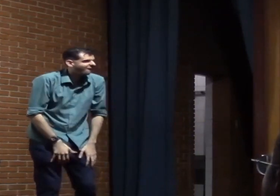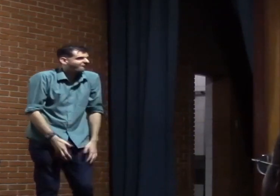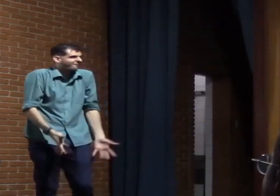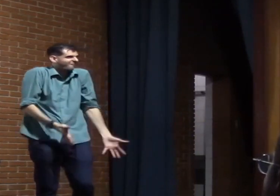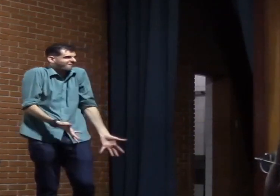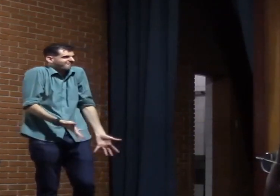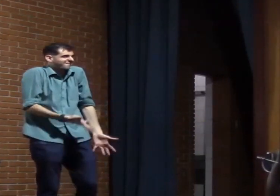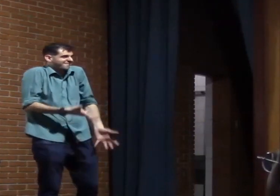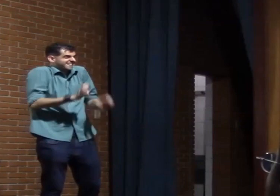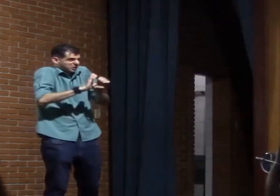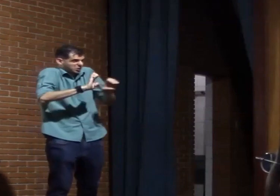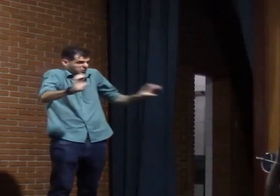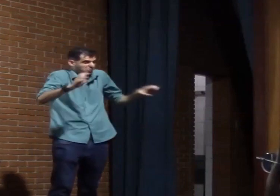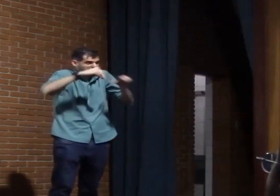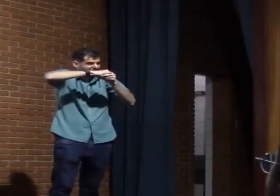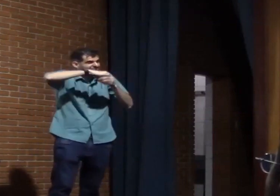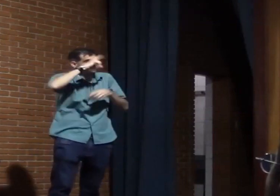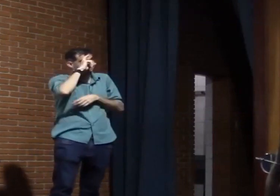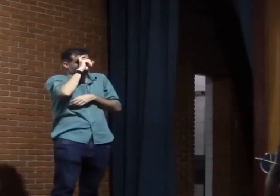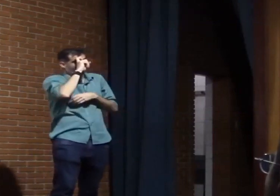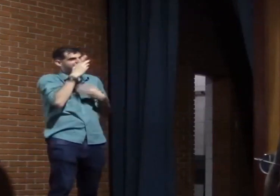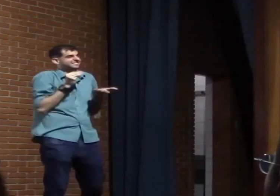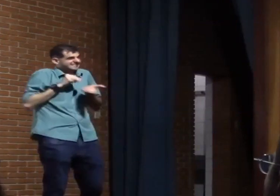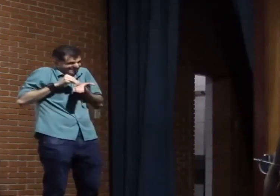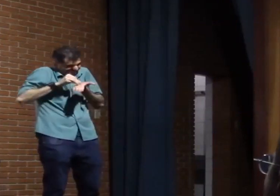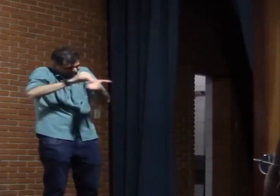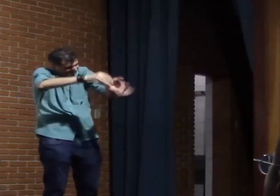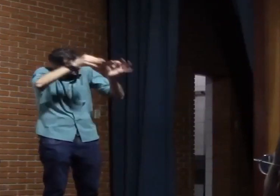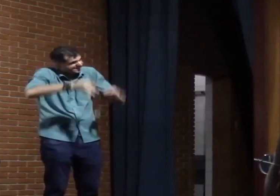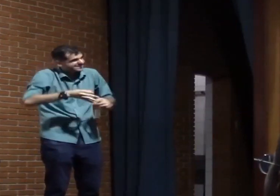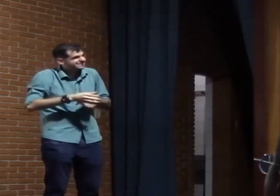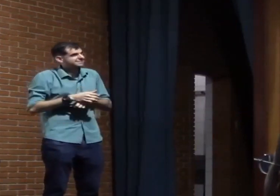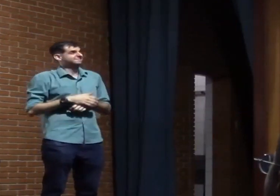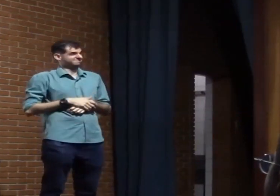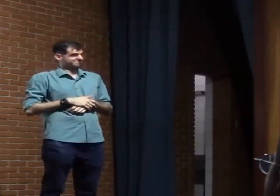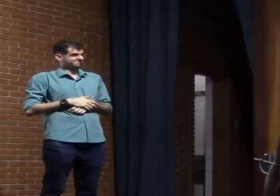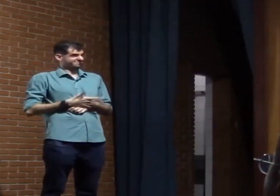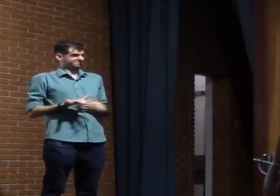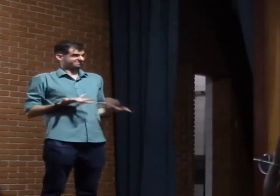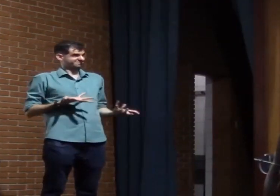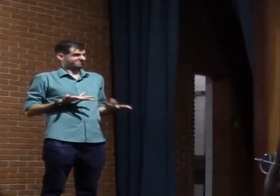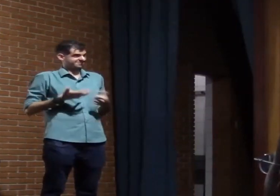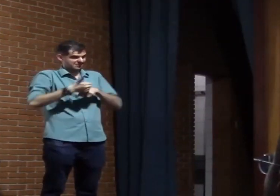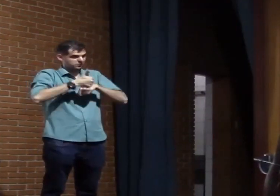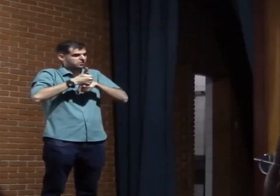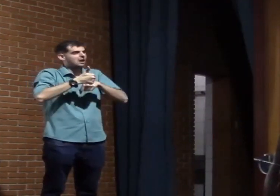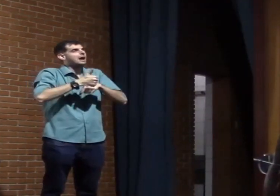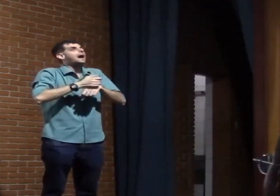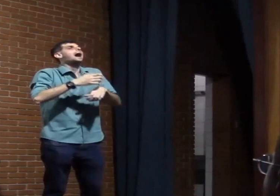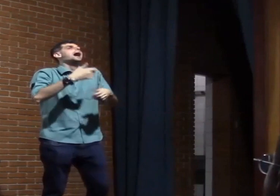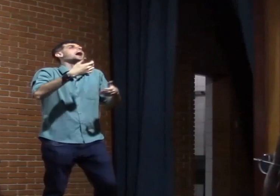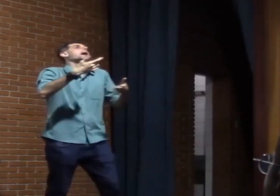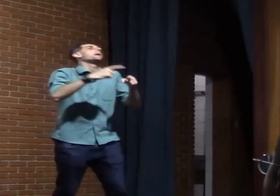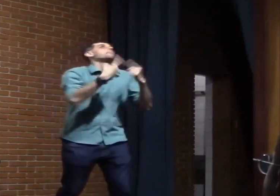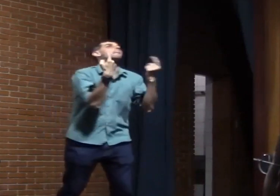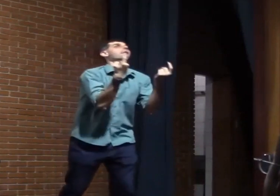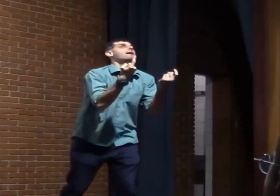que é isso? Não tem. Dentro das empresas falta o